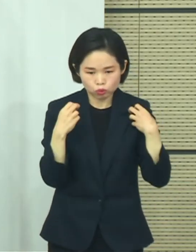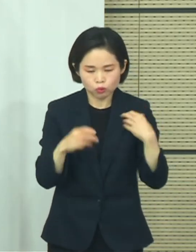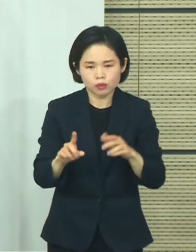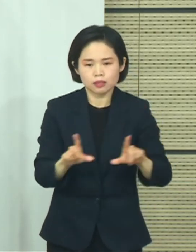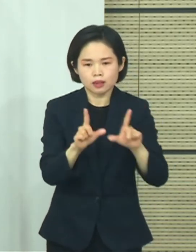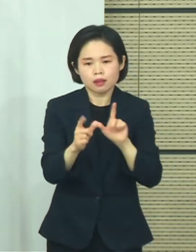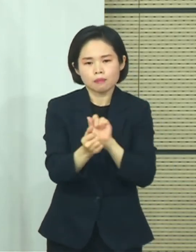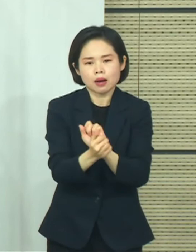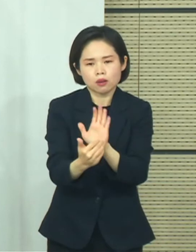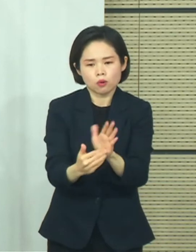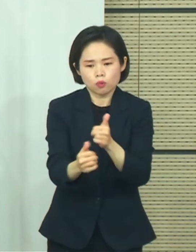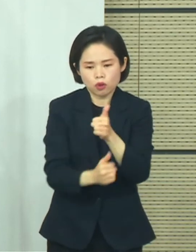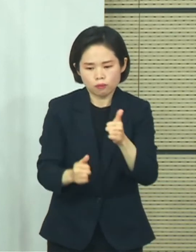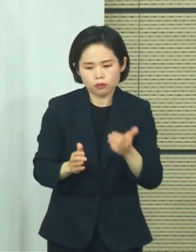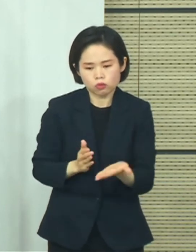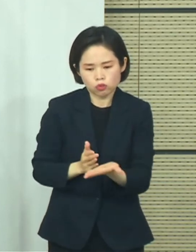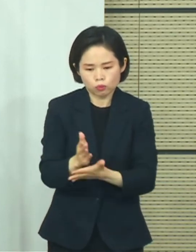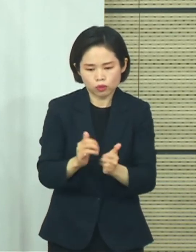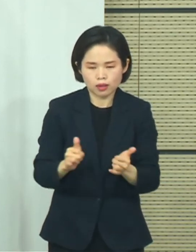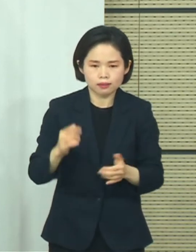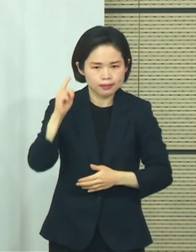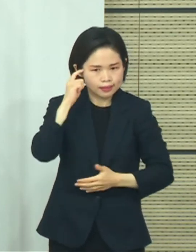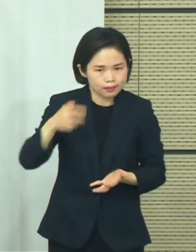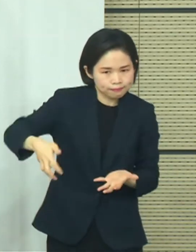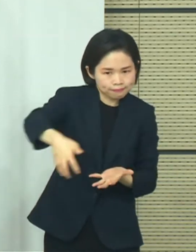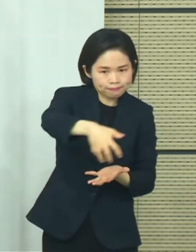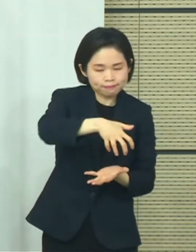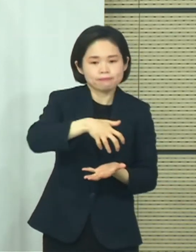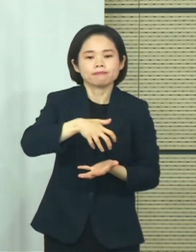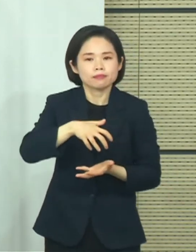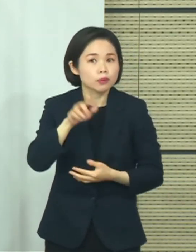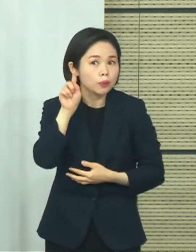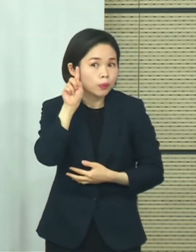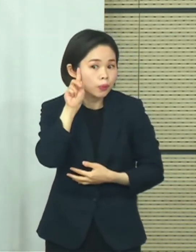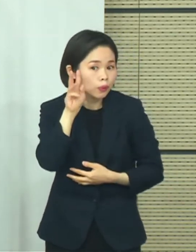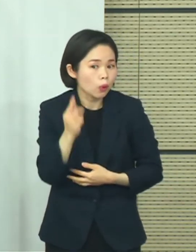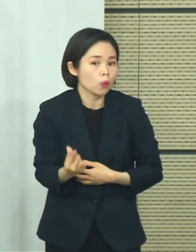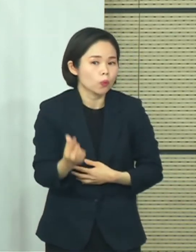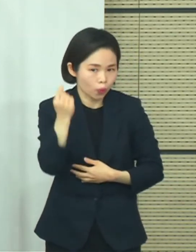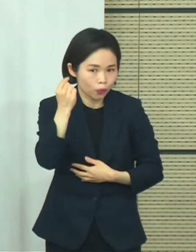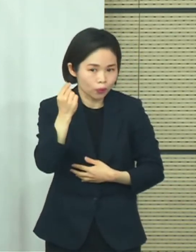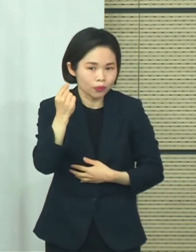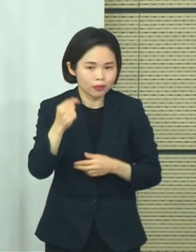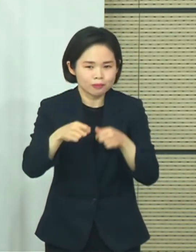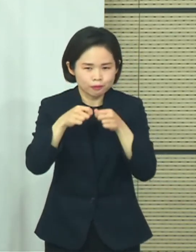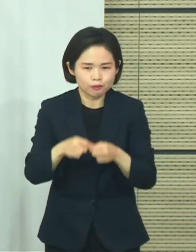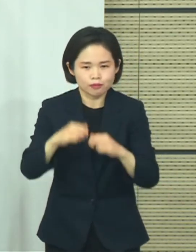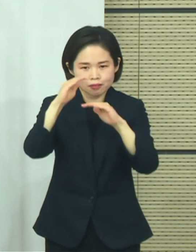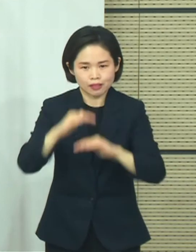등 전문가들의 의견을 수렴하여 이번주 중 세부 내용을 발표하도록 하겠습니다